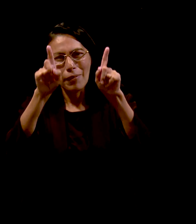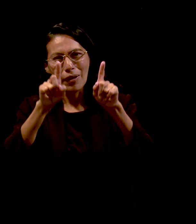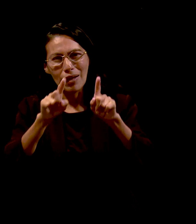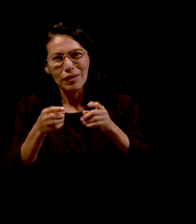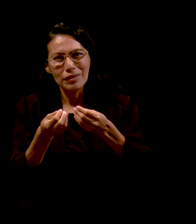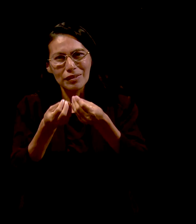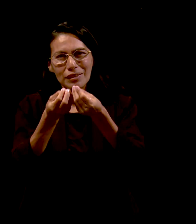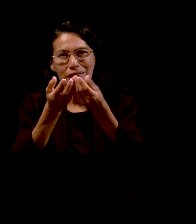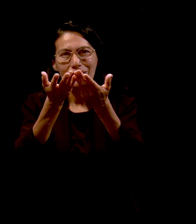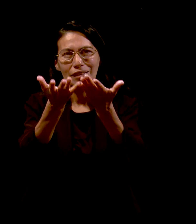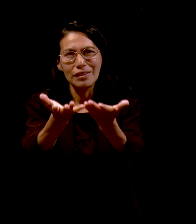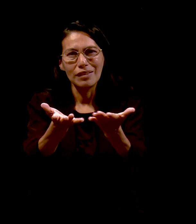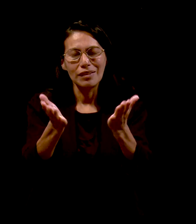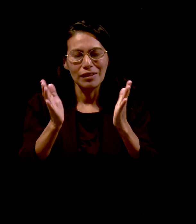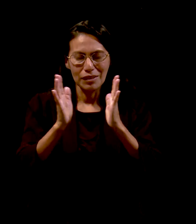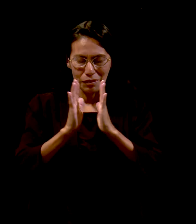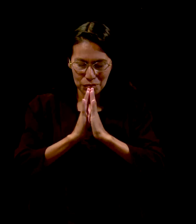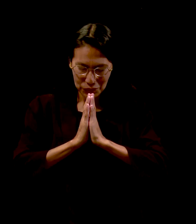amen